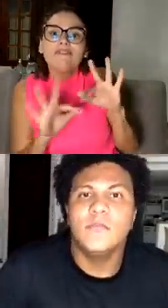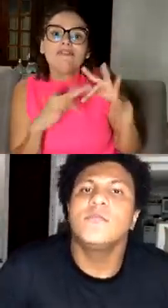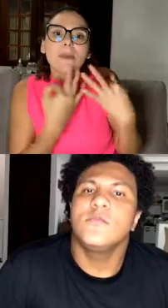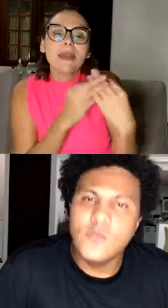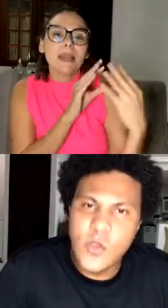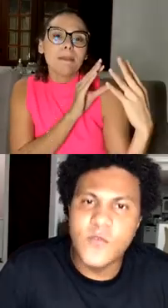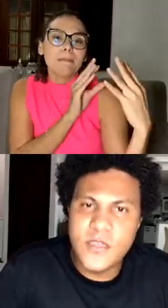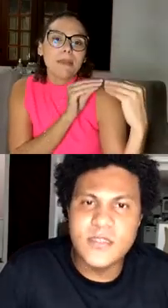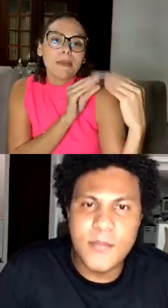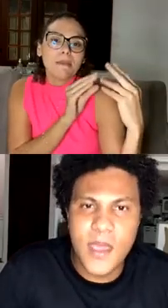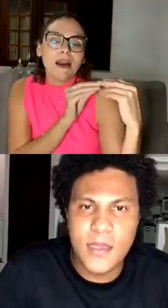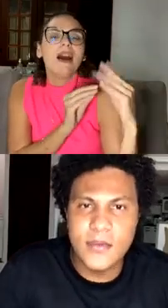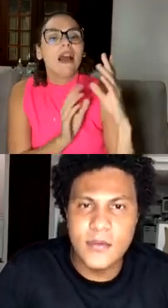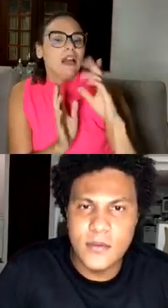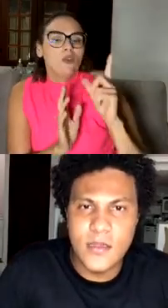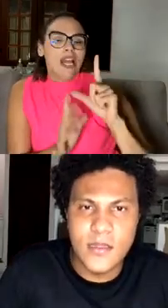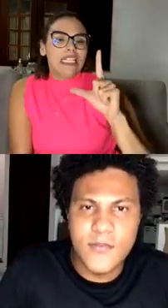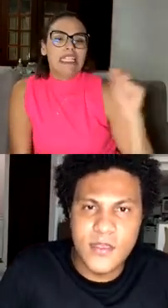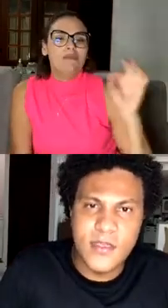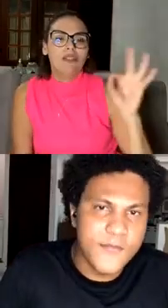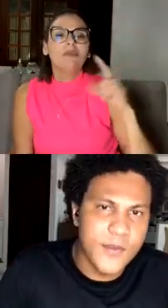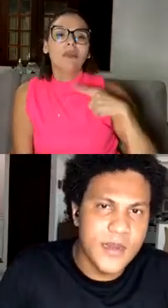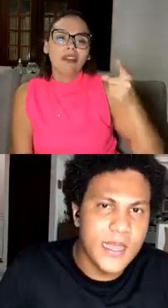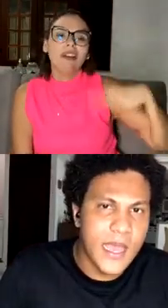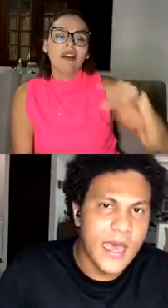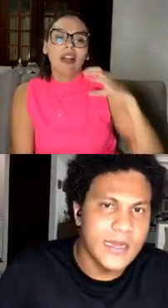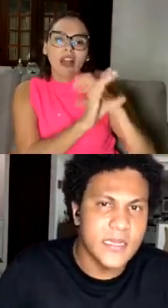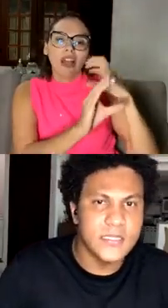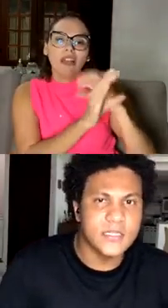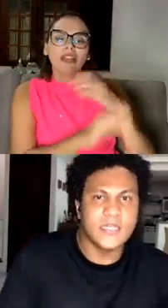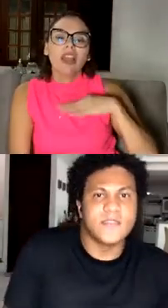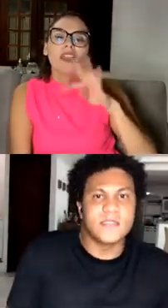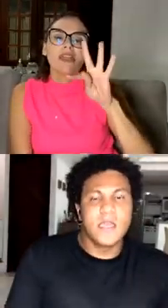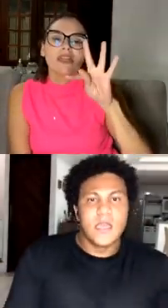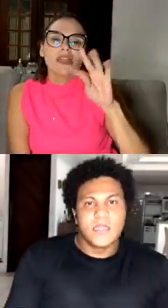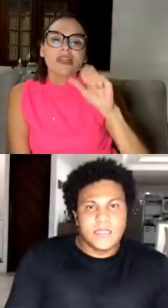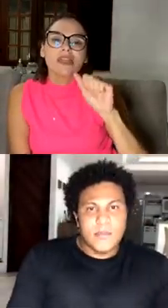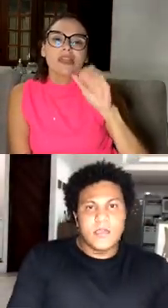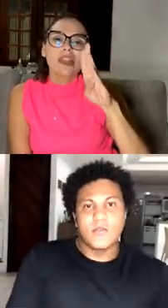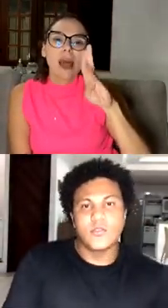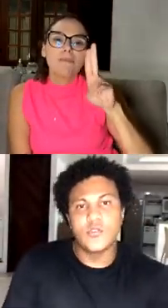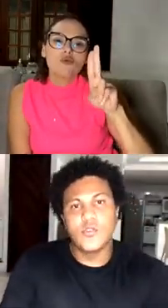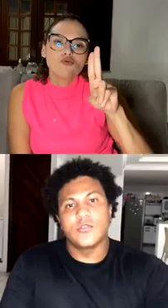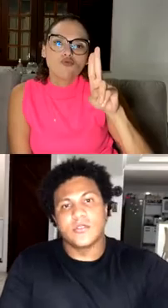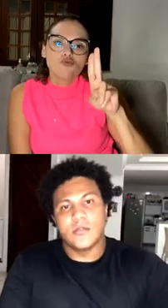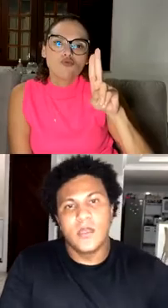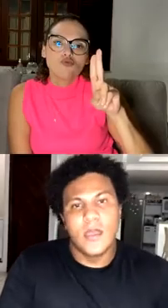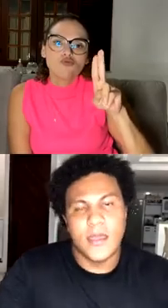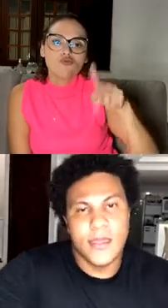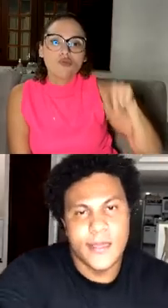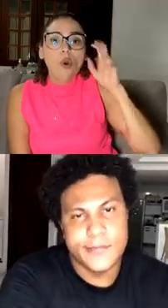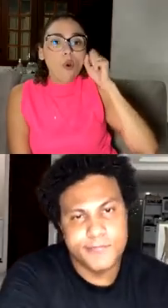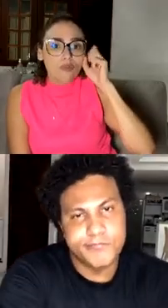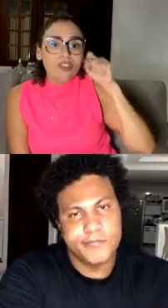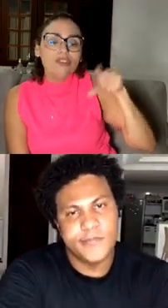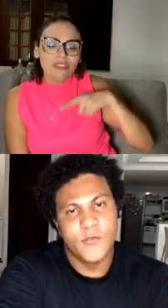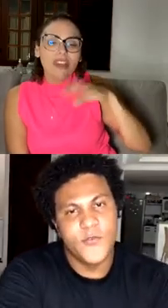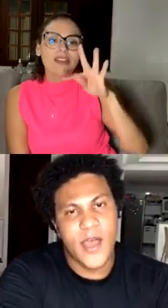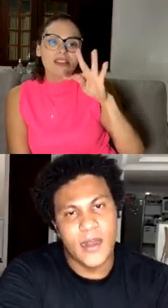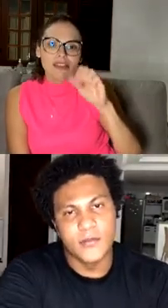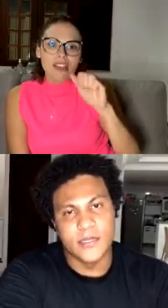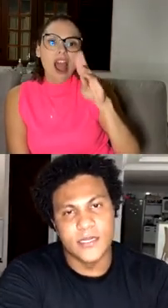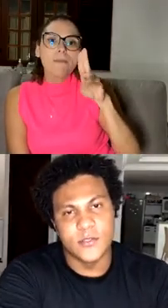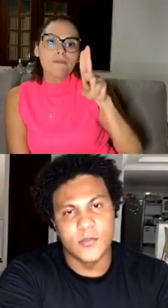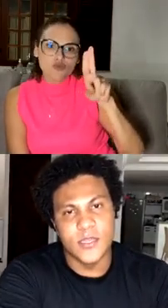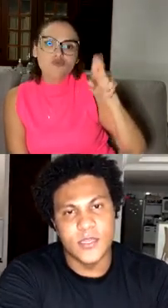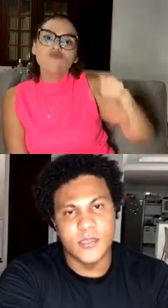E os ouvintes também, que tem familiares, a gente às vezes sabe que os surdos não